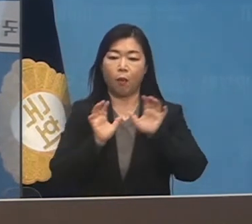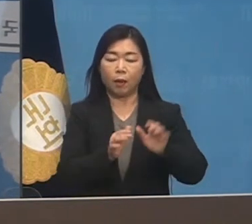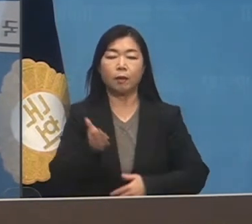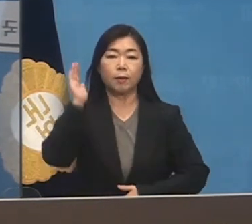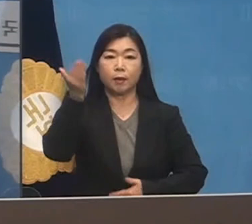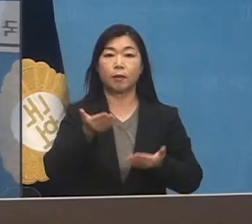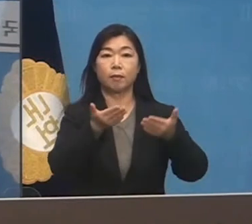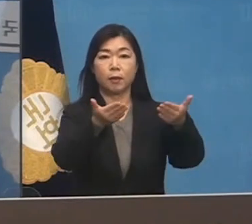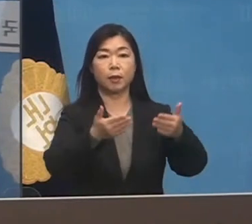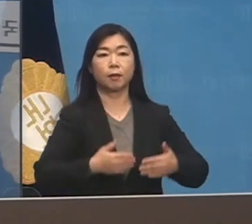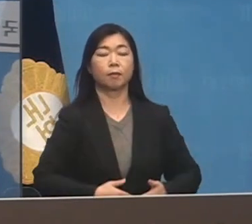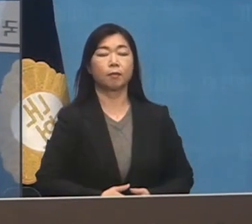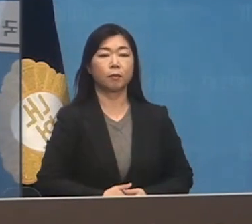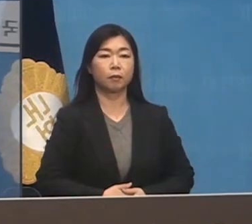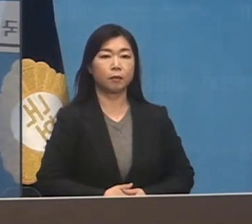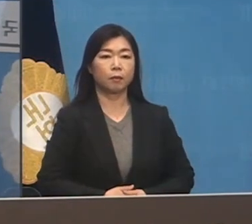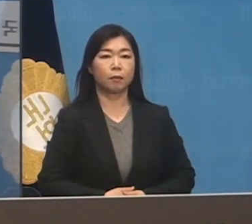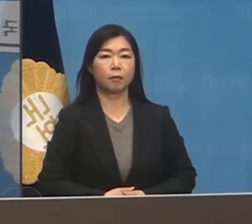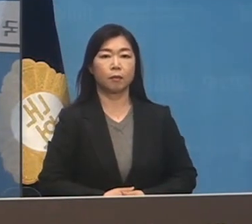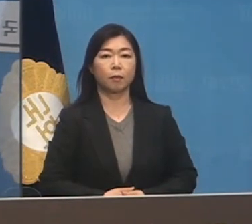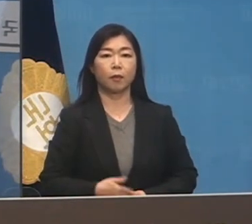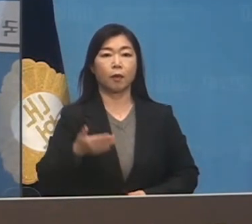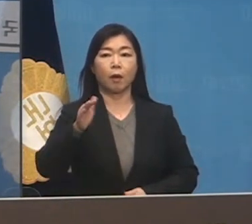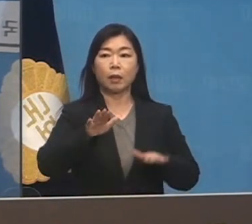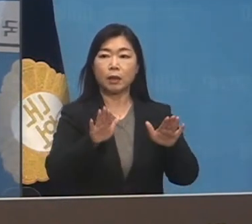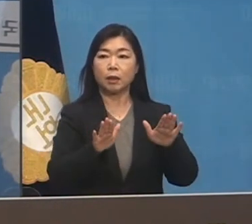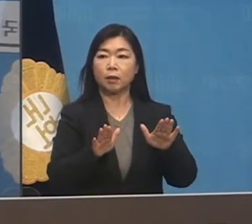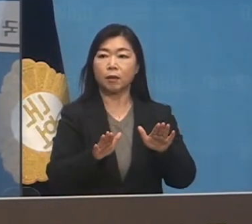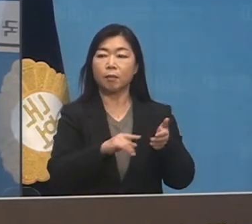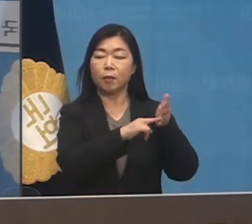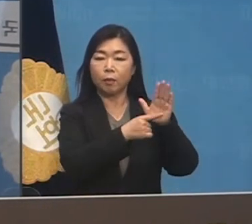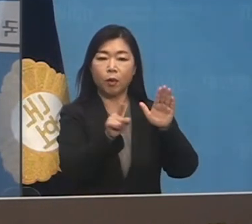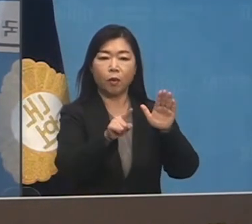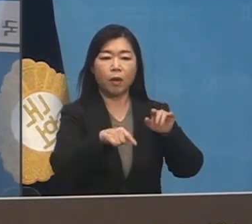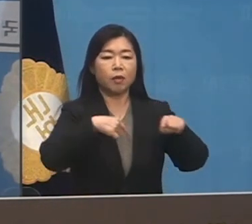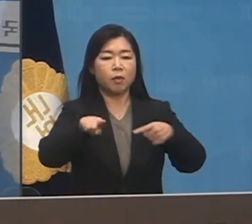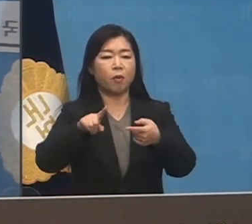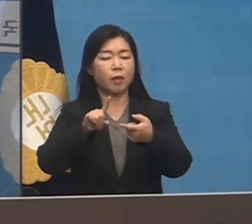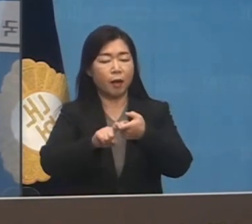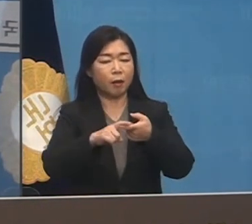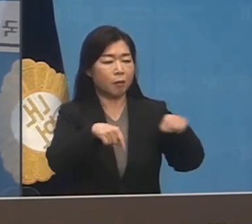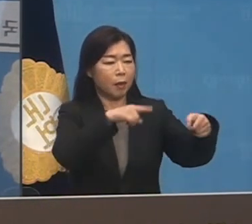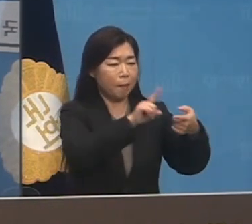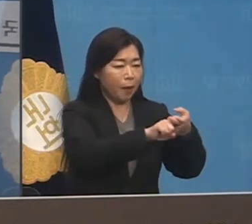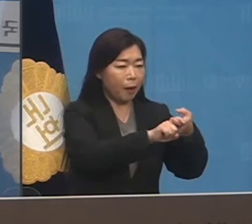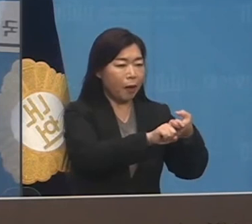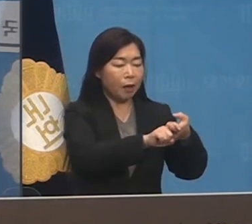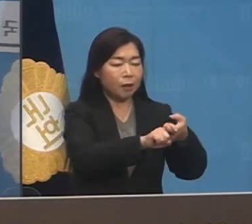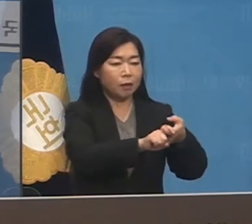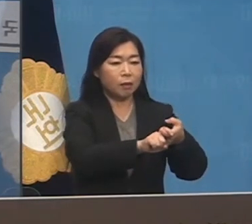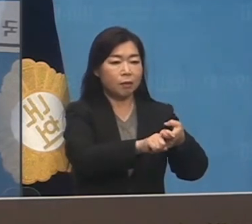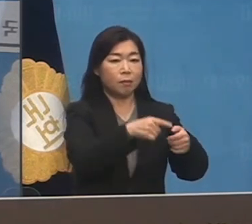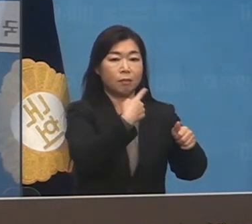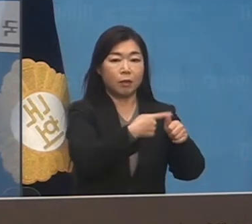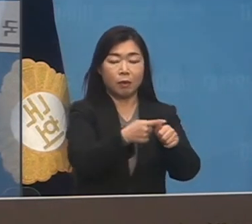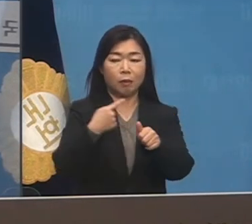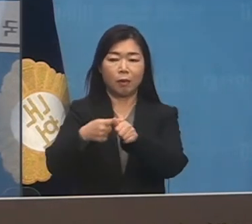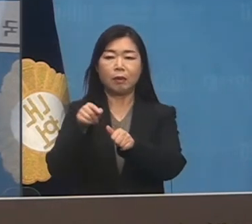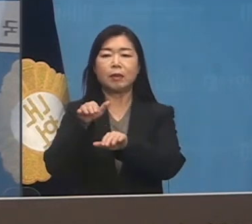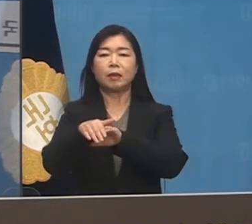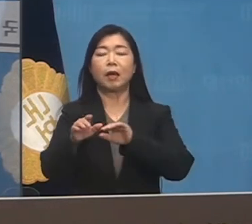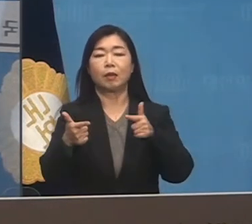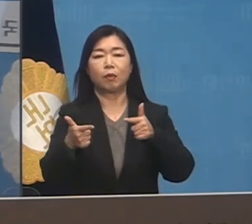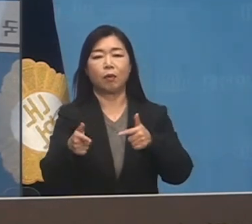자리에 모였습니다. 그러나 오늘 이 자리가 어느 한 정당에 대한 편향된 견해나 그 정당에